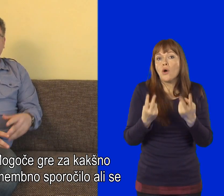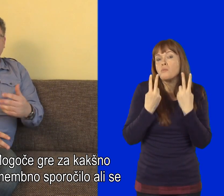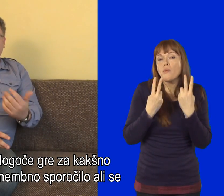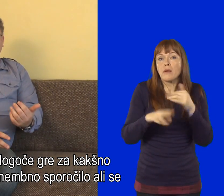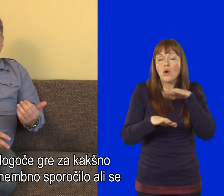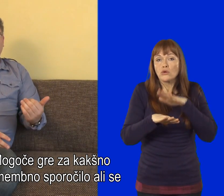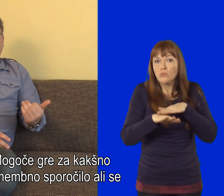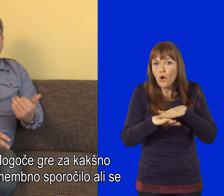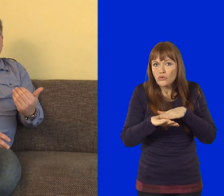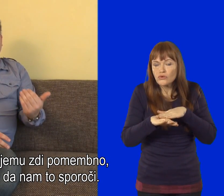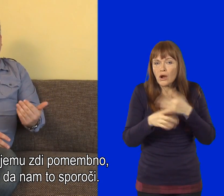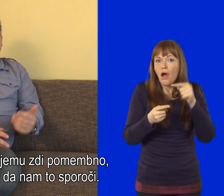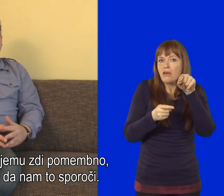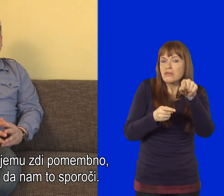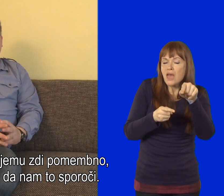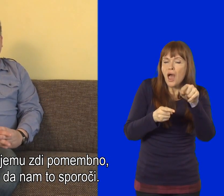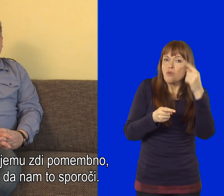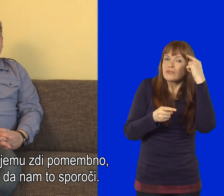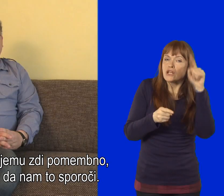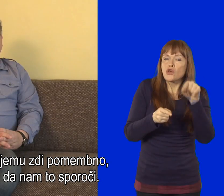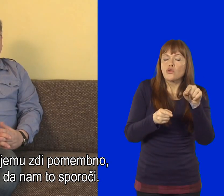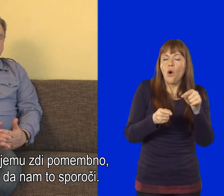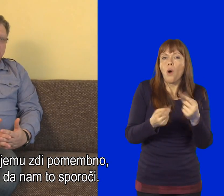pomembno sporočilo ali se njemu zdi to